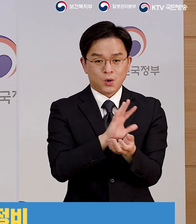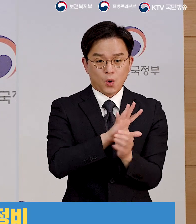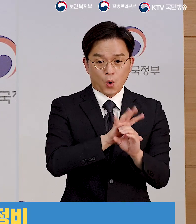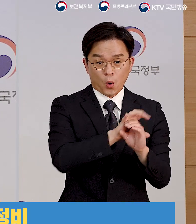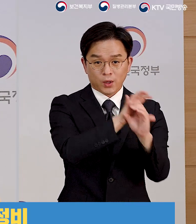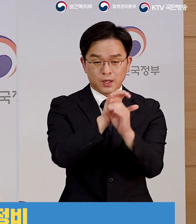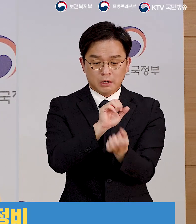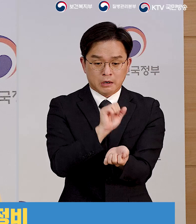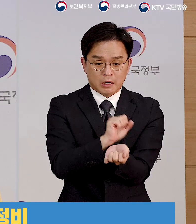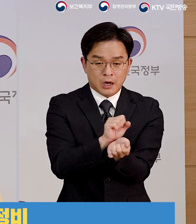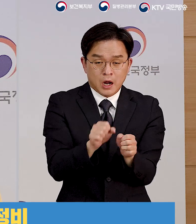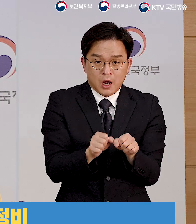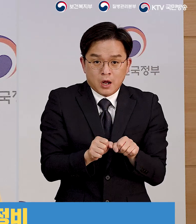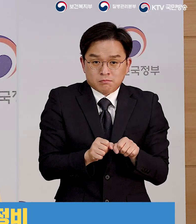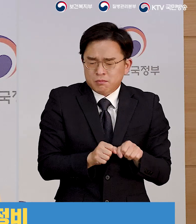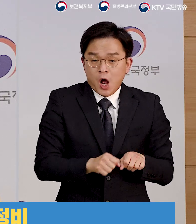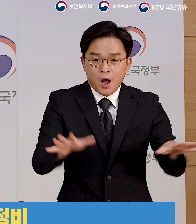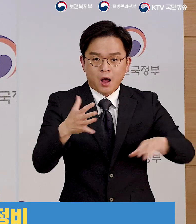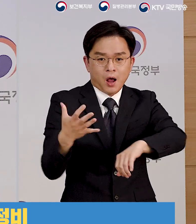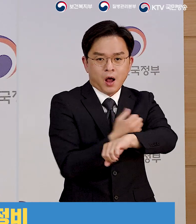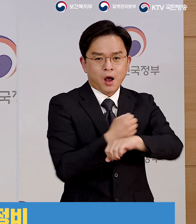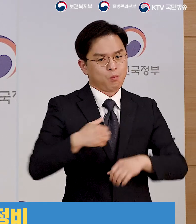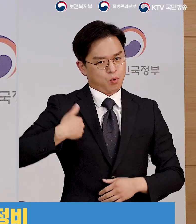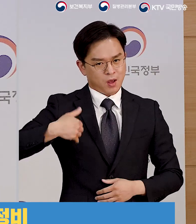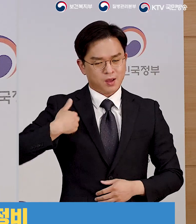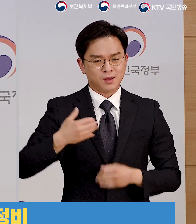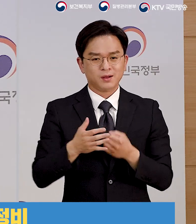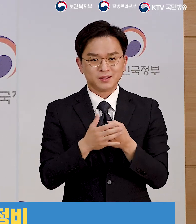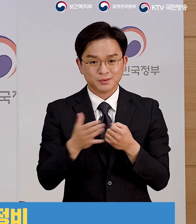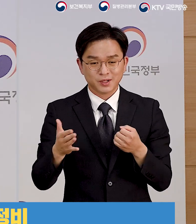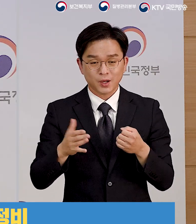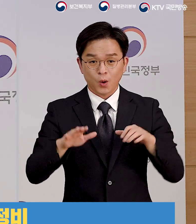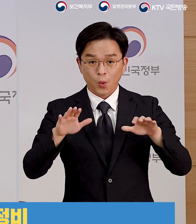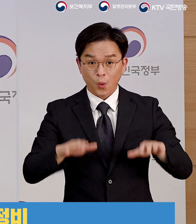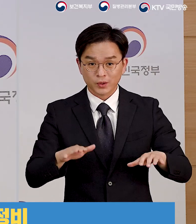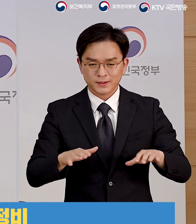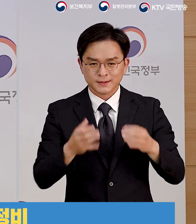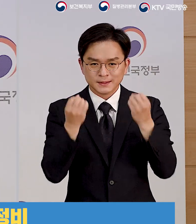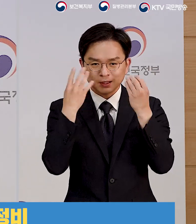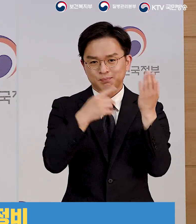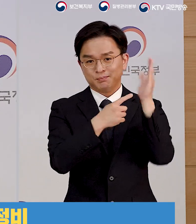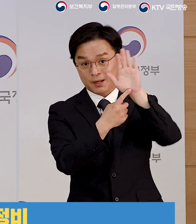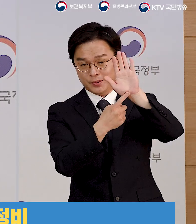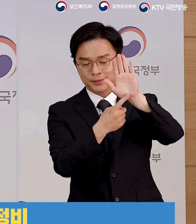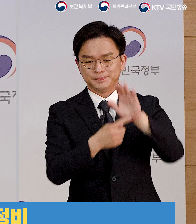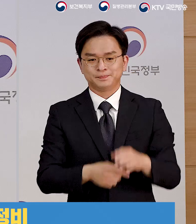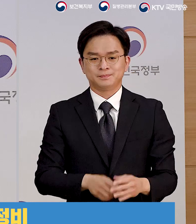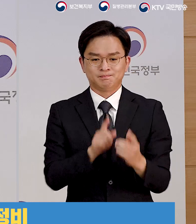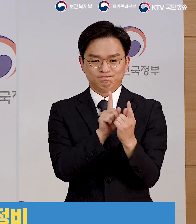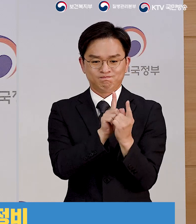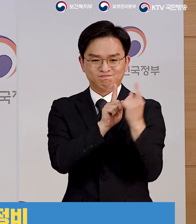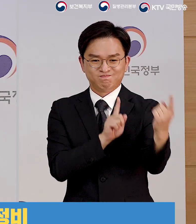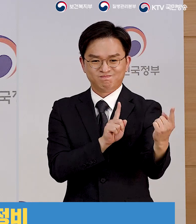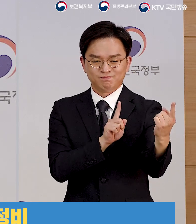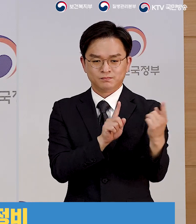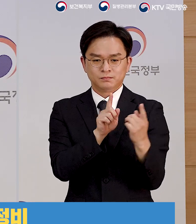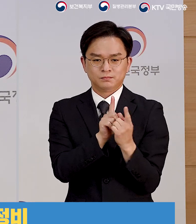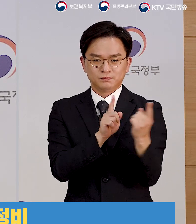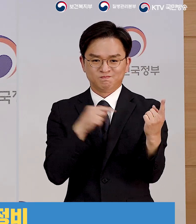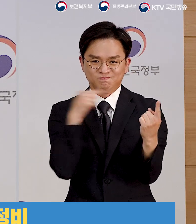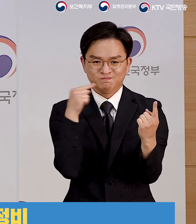정부는 혹시 모를 코로나19의 대규모 확산에 대비하여 사회적 거리두기의 단계별 계획을